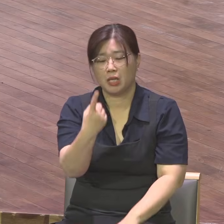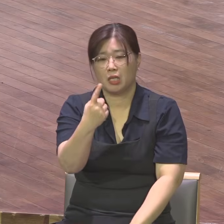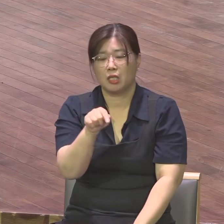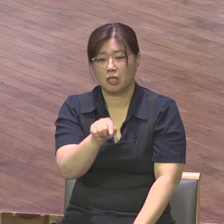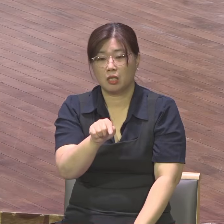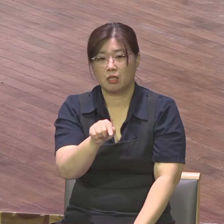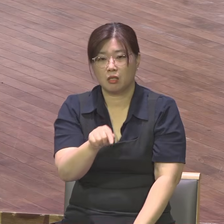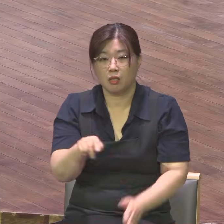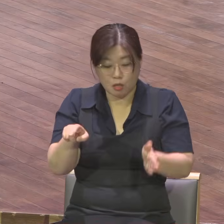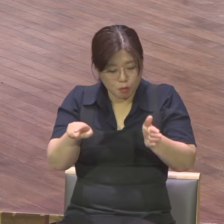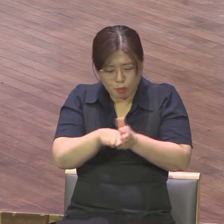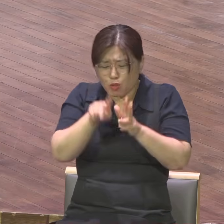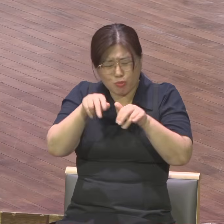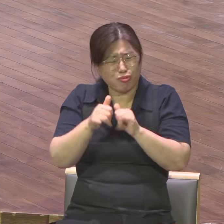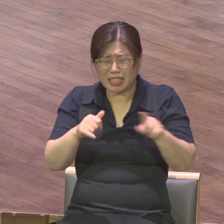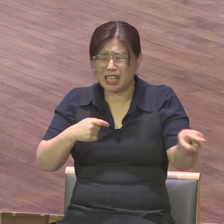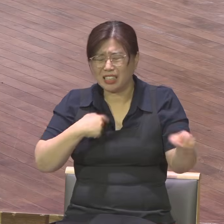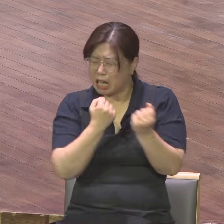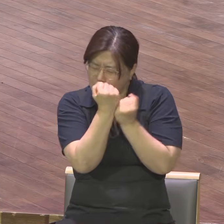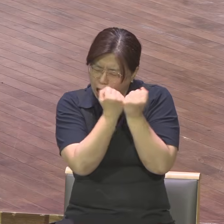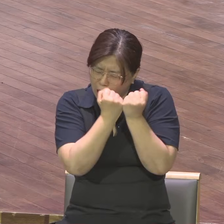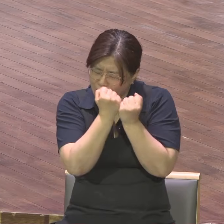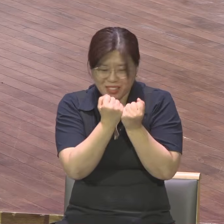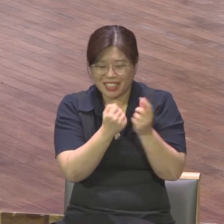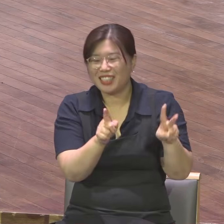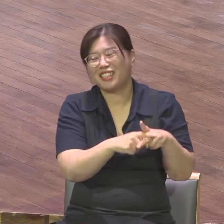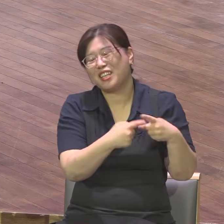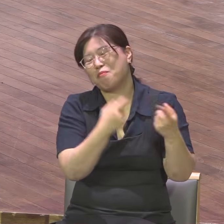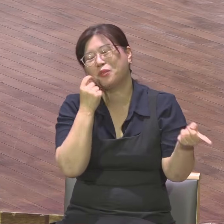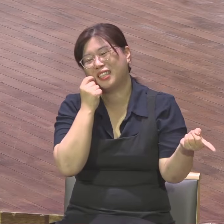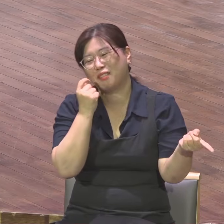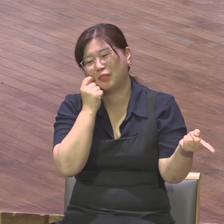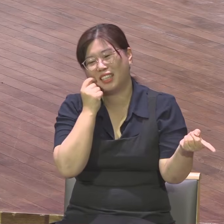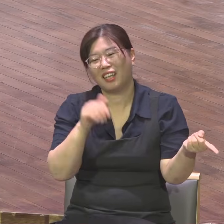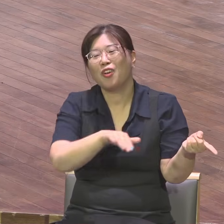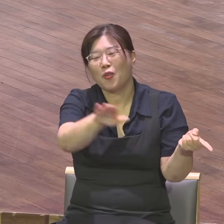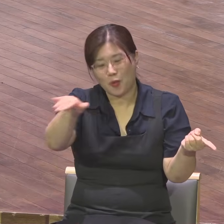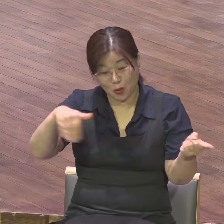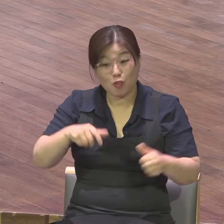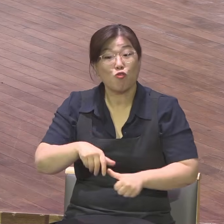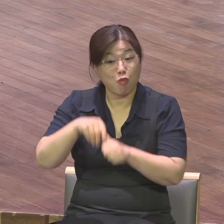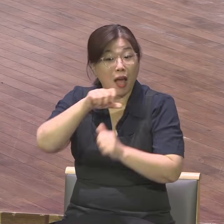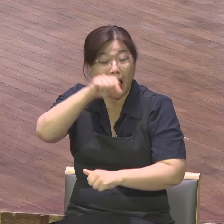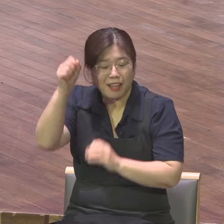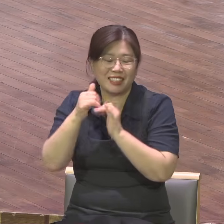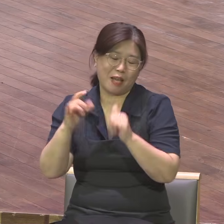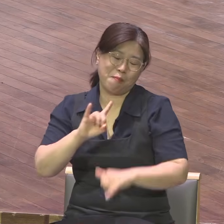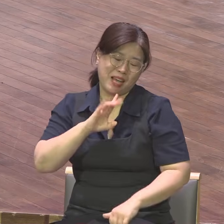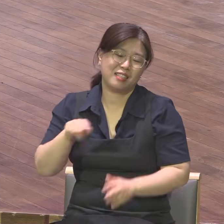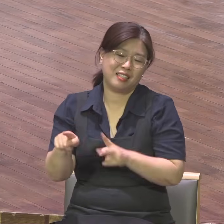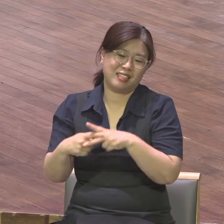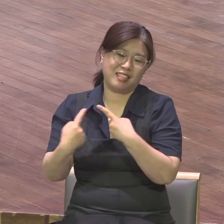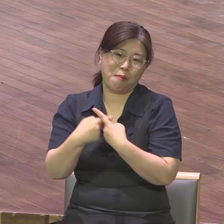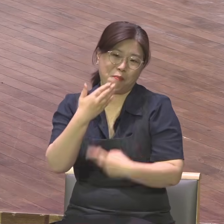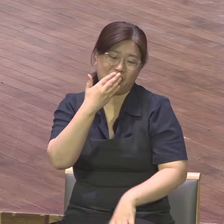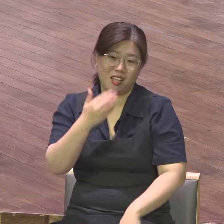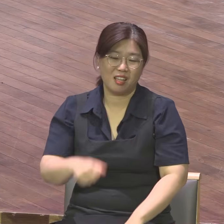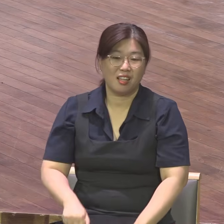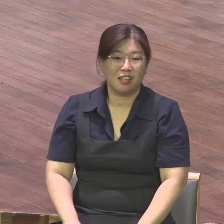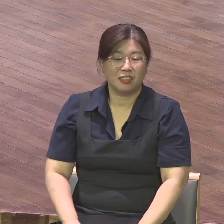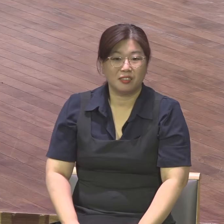불신자는 몰라요. 구원받은 자만 아는 거예요. 8절에 보면 예루살렘에